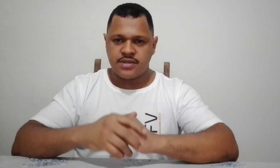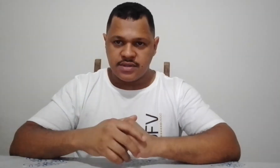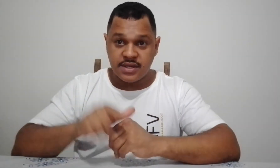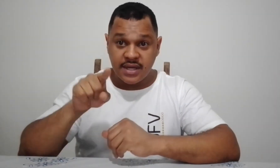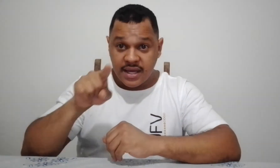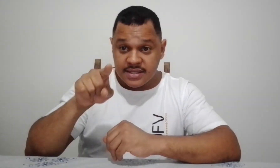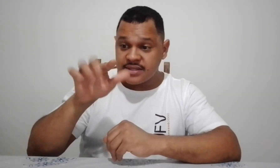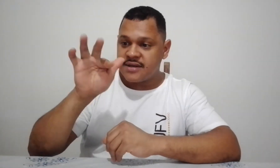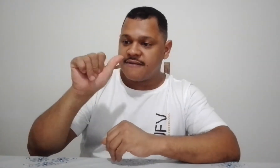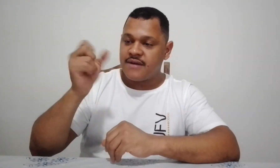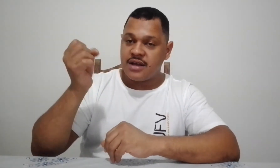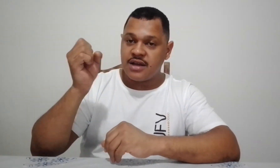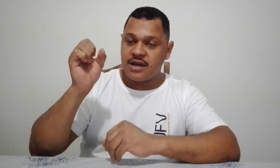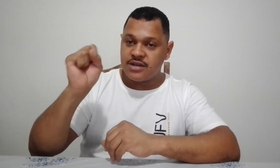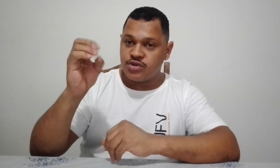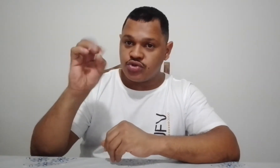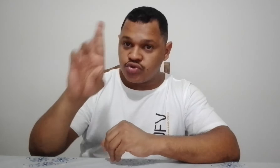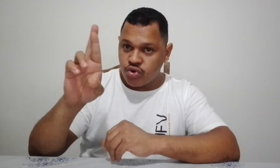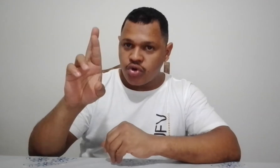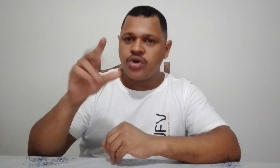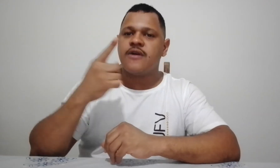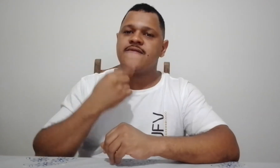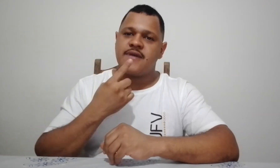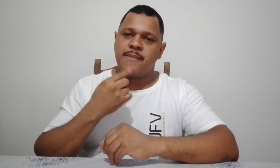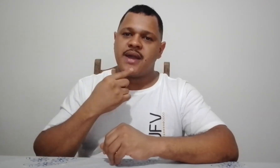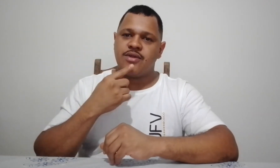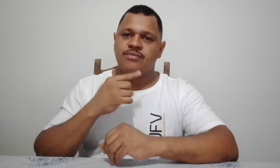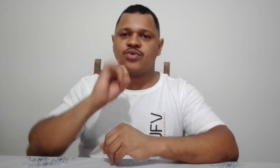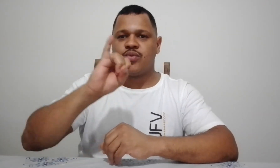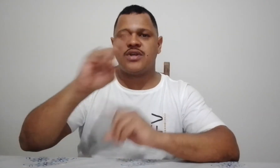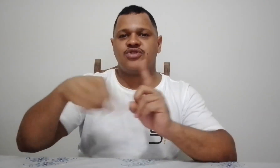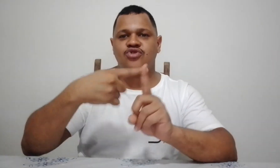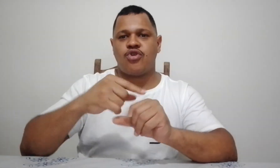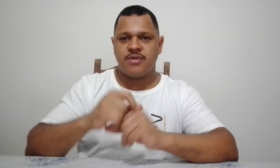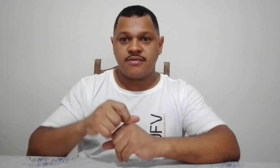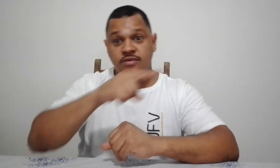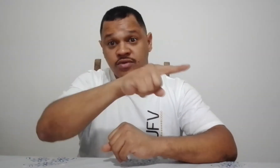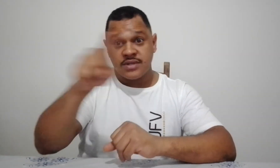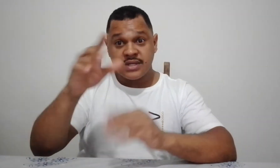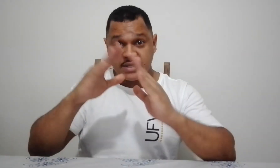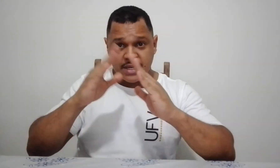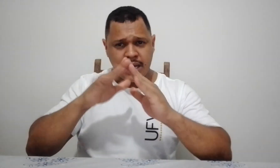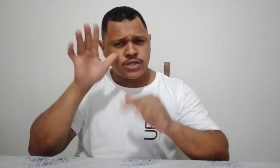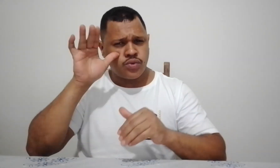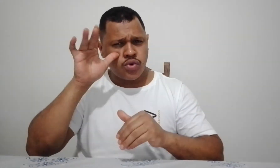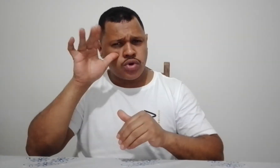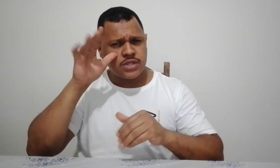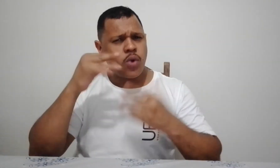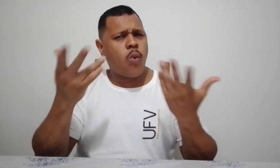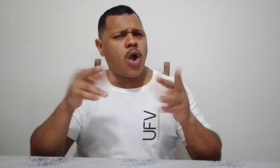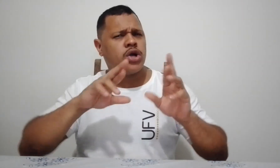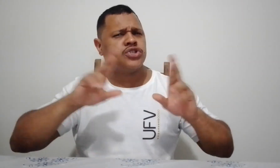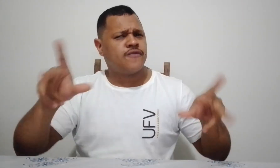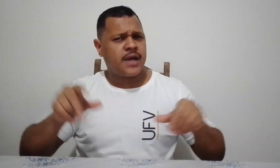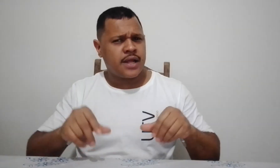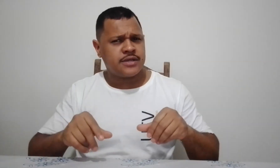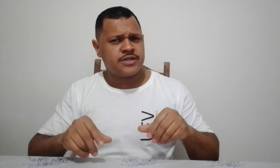em vermelho aqui é o fasor do I soma. Pesquise em casa, por curiosidade, qual a diferença entre um vetor e um